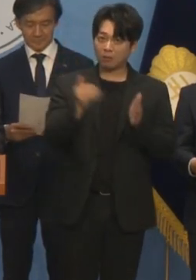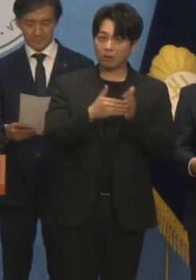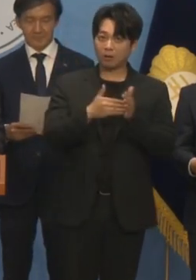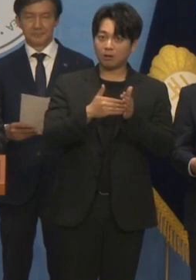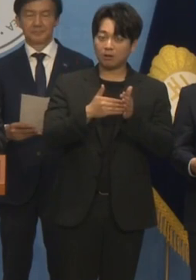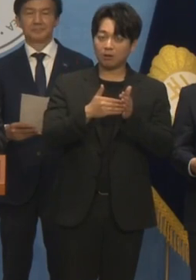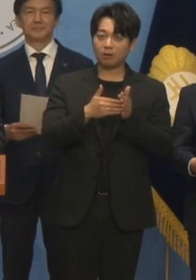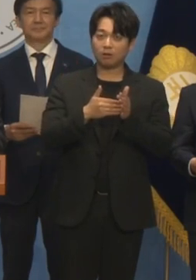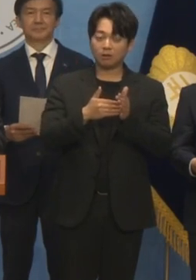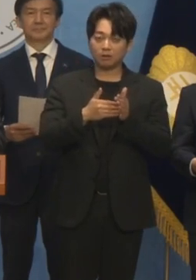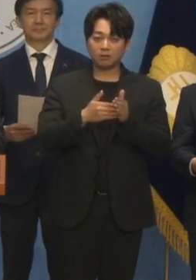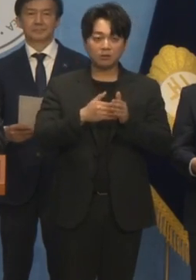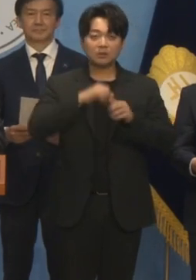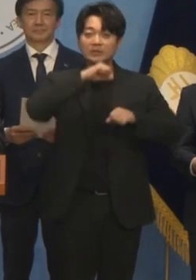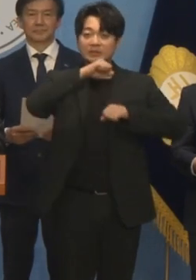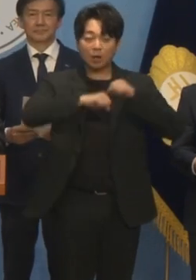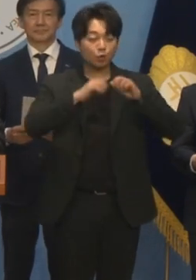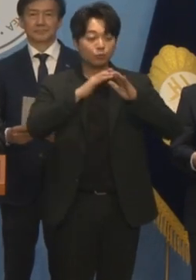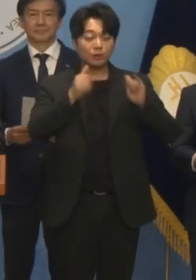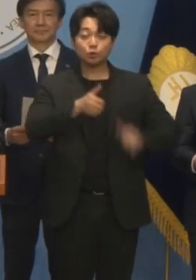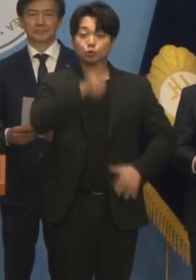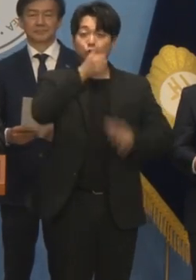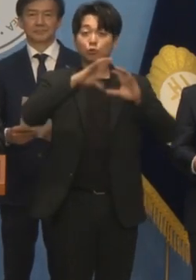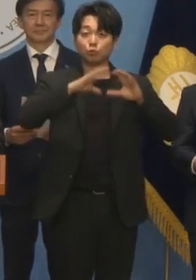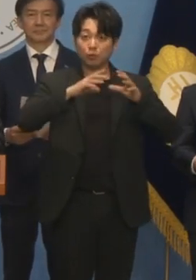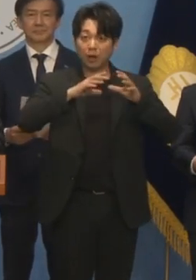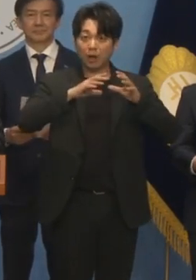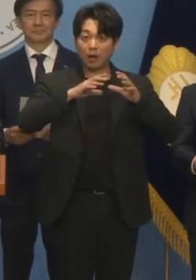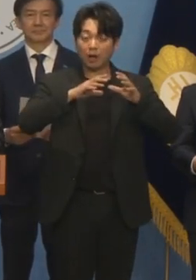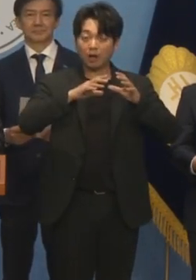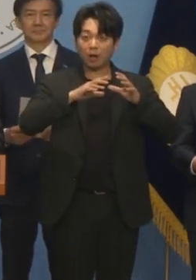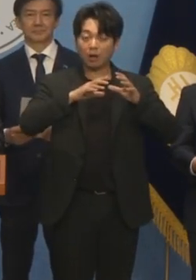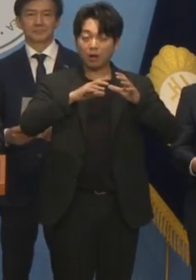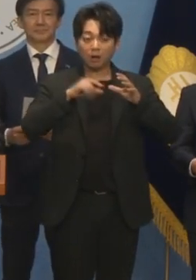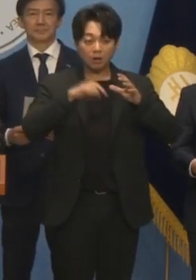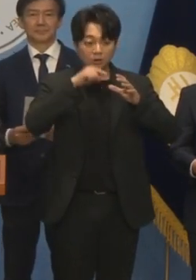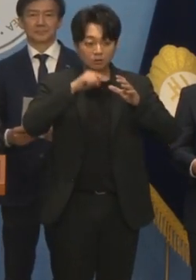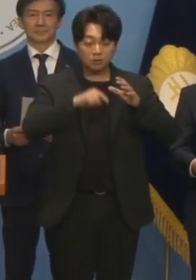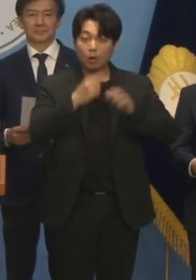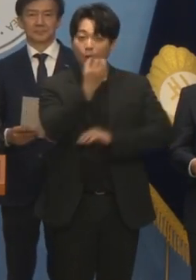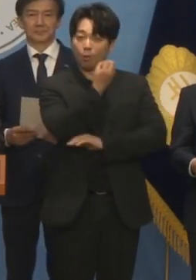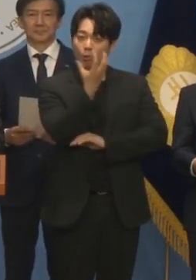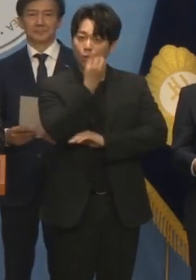늘 말하는 자유민주주의 국가에서 언론을 장악할 방법이 있습니까?